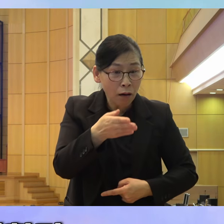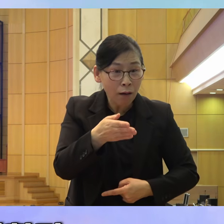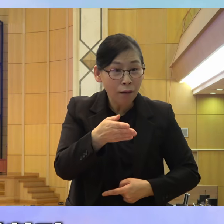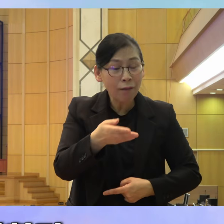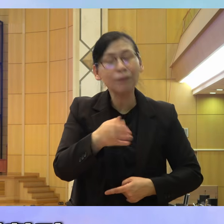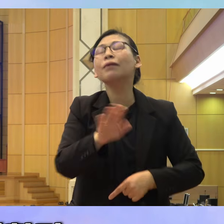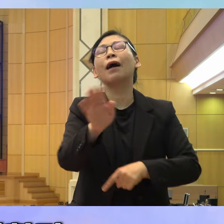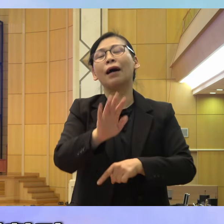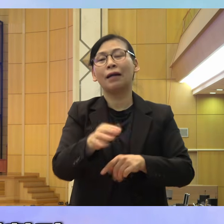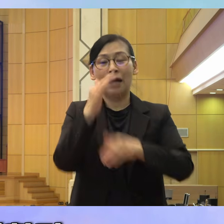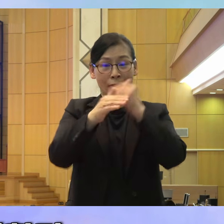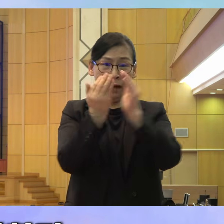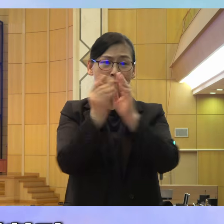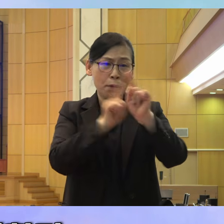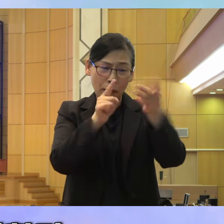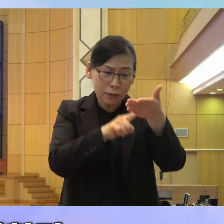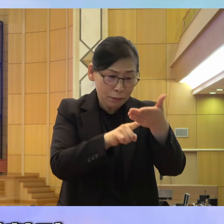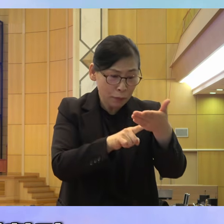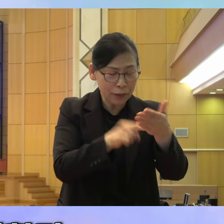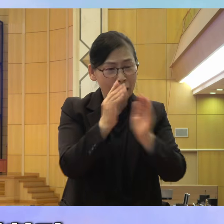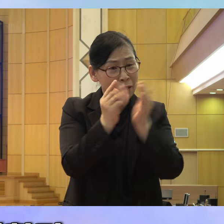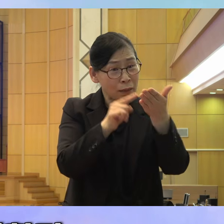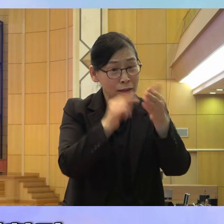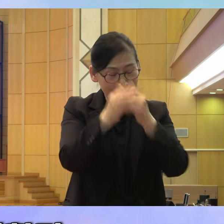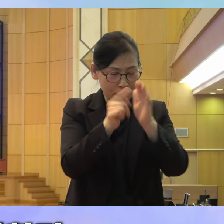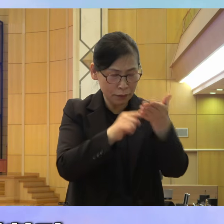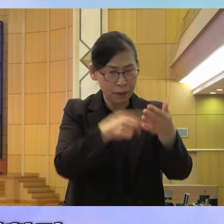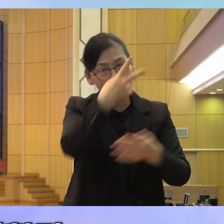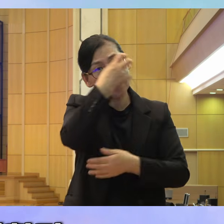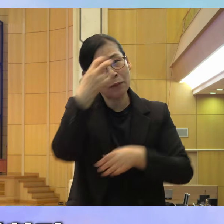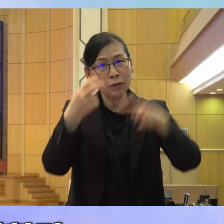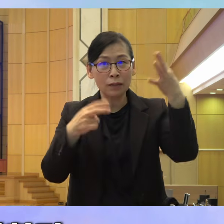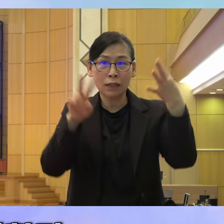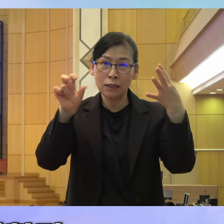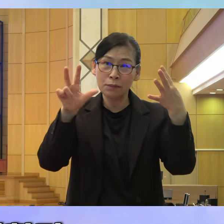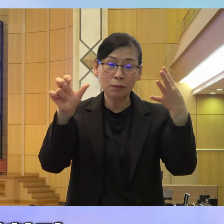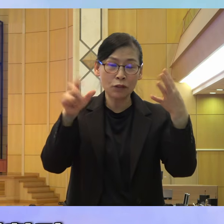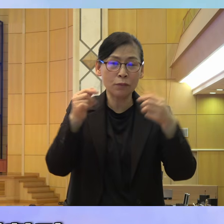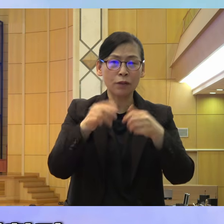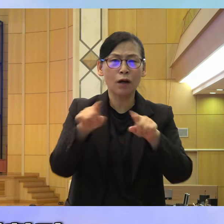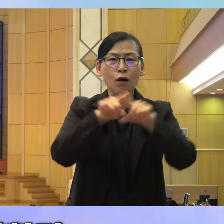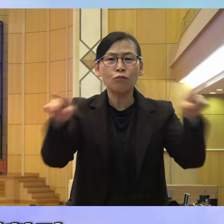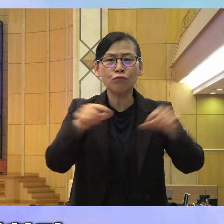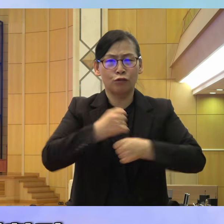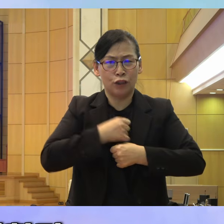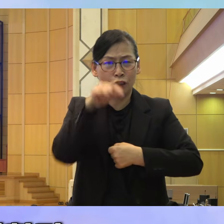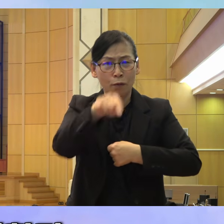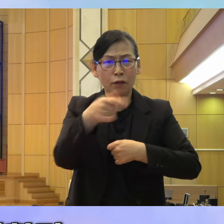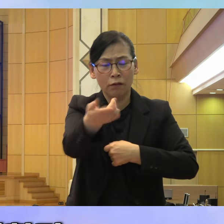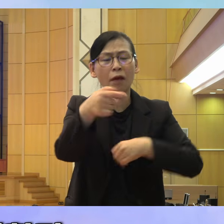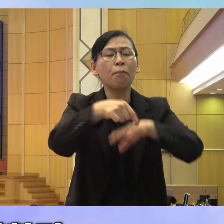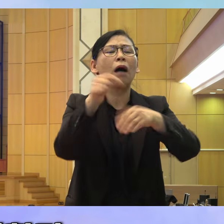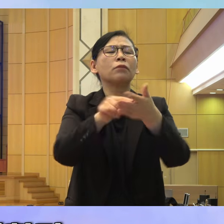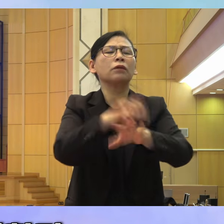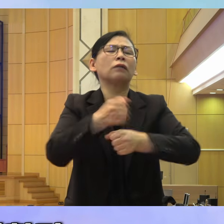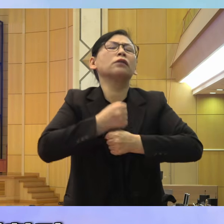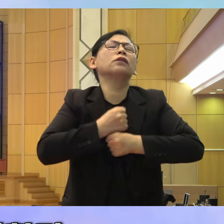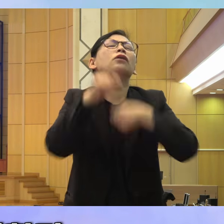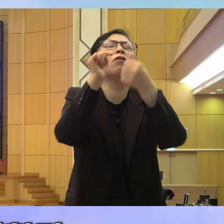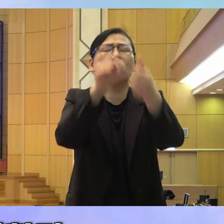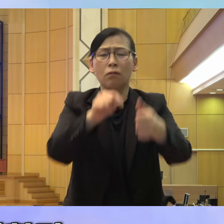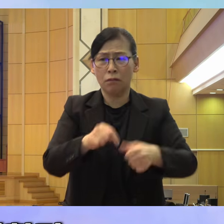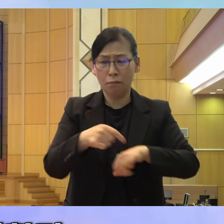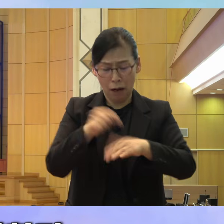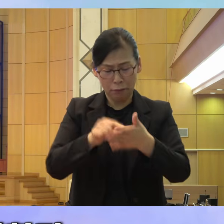근데 성경 말씀에 봐도 잠언서 4장 23절에 무릇 지킬 만한 것보다 내 마음을